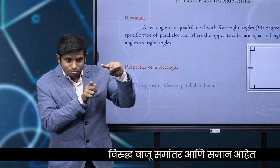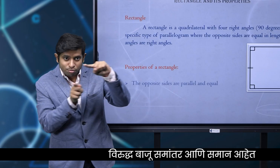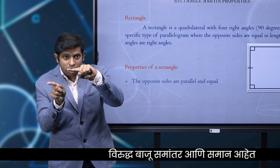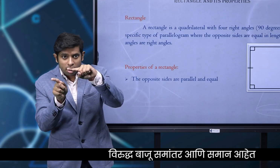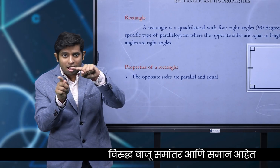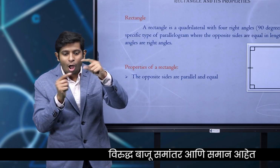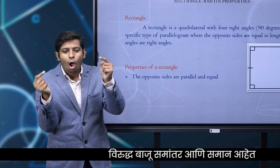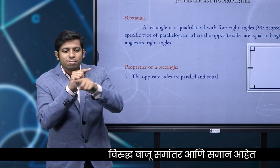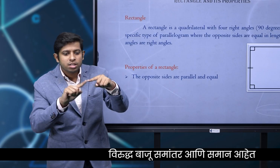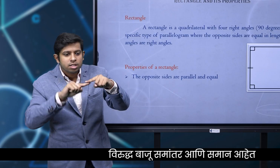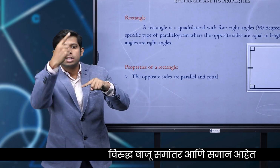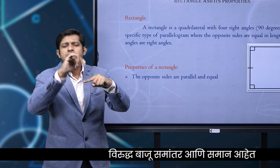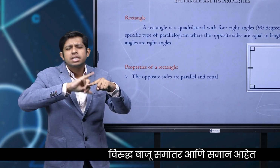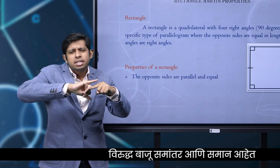विरुद्ध बाजू समांतर आणि समान आहेत.